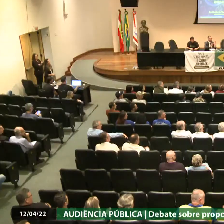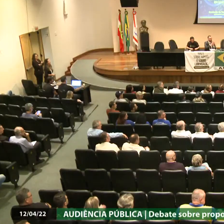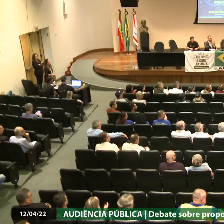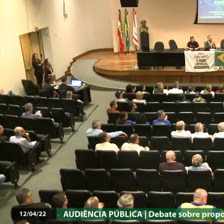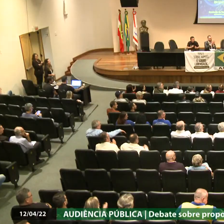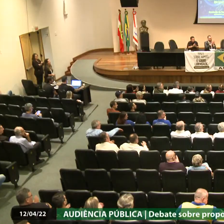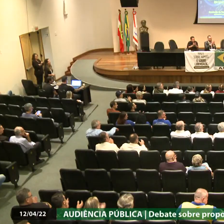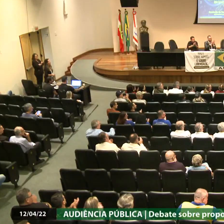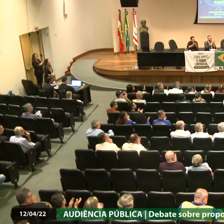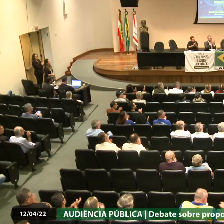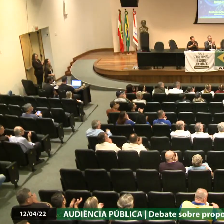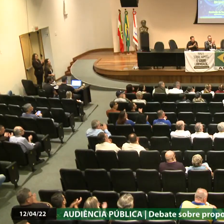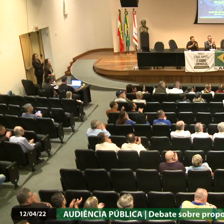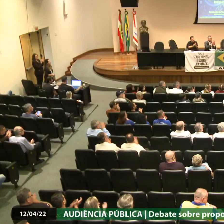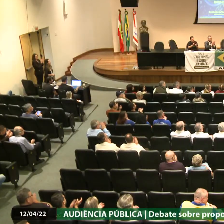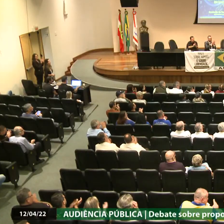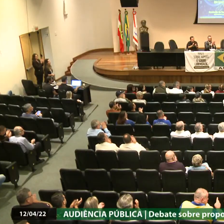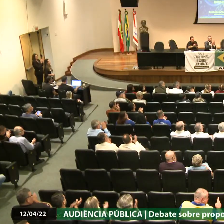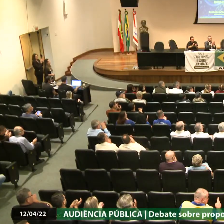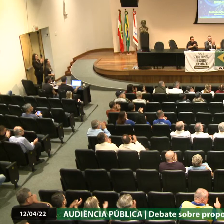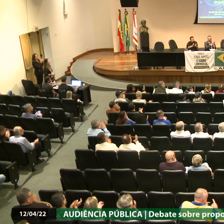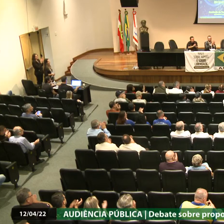muito obrigado